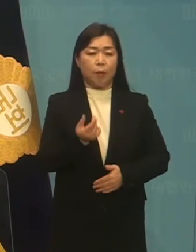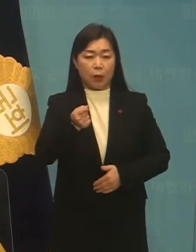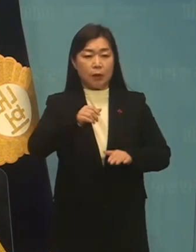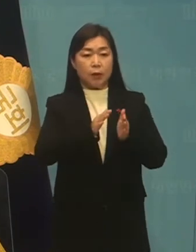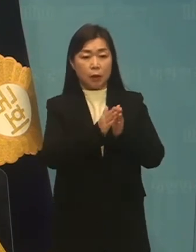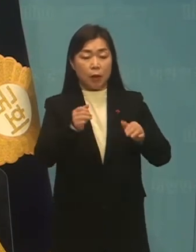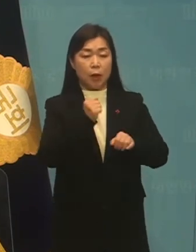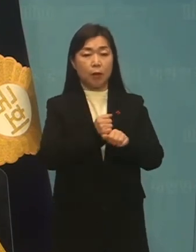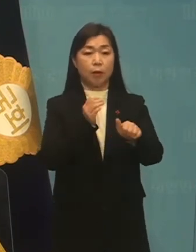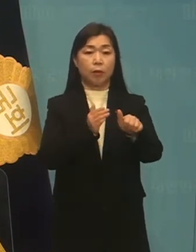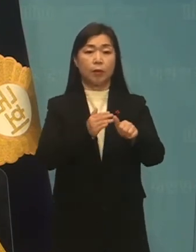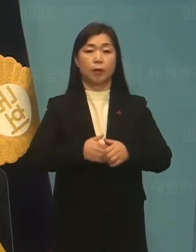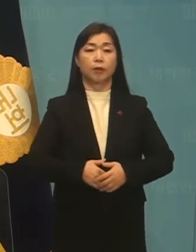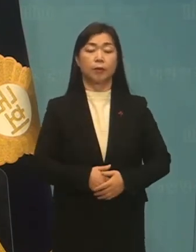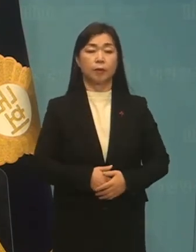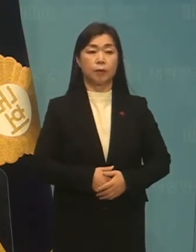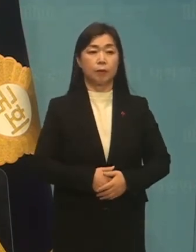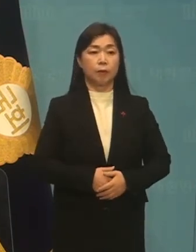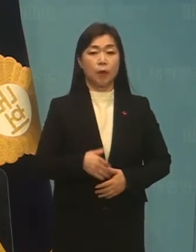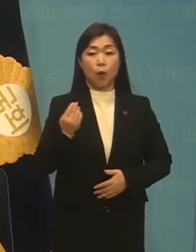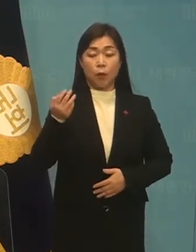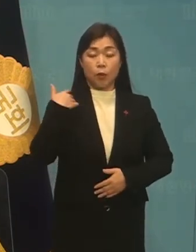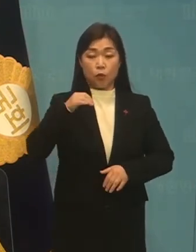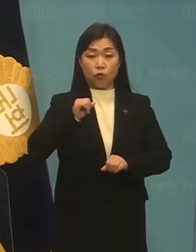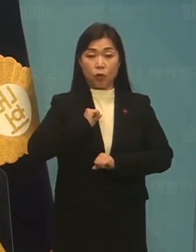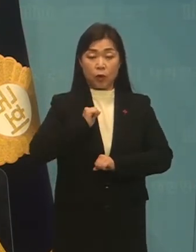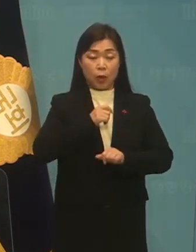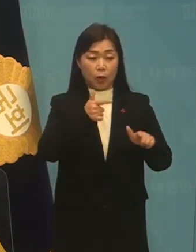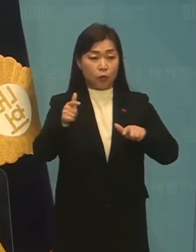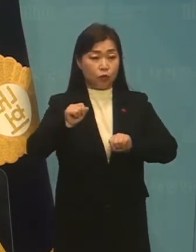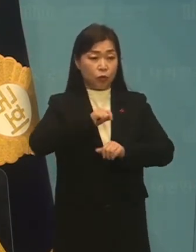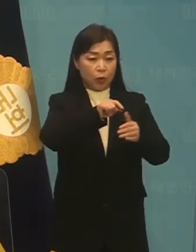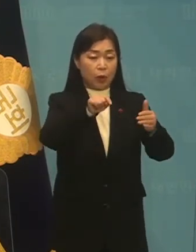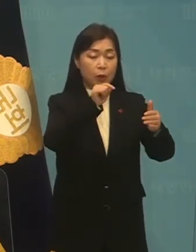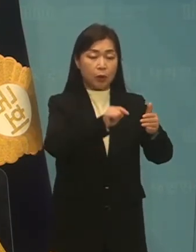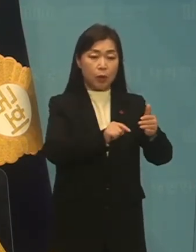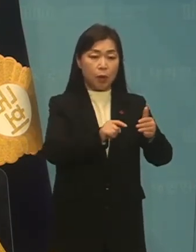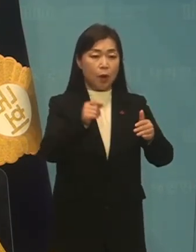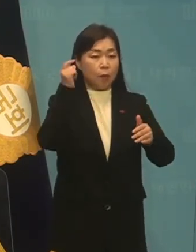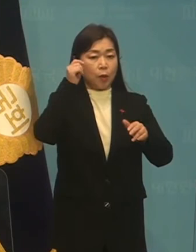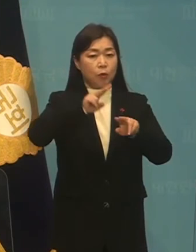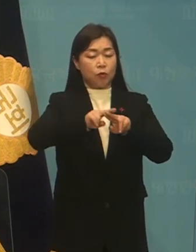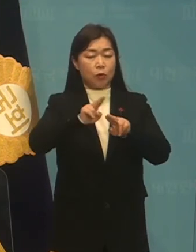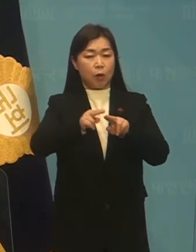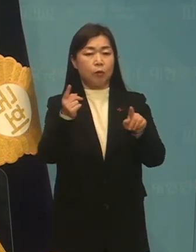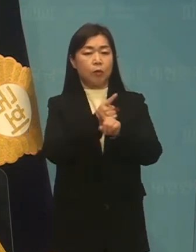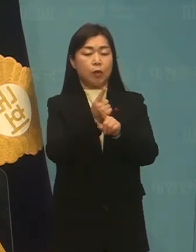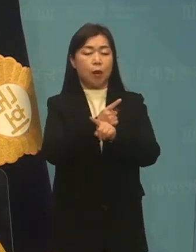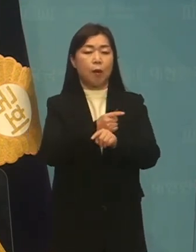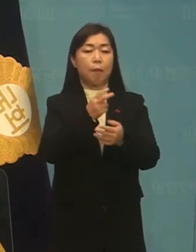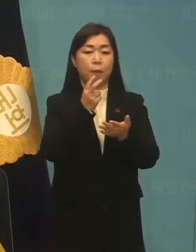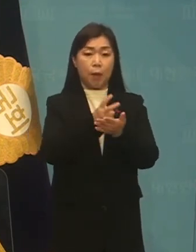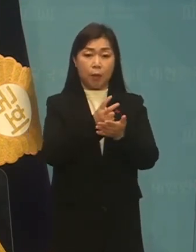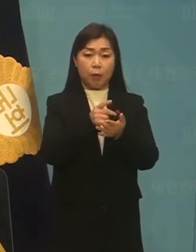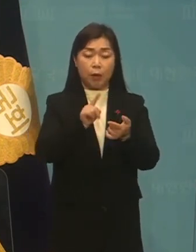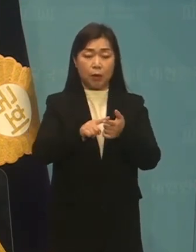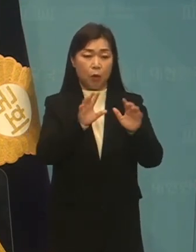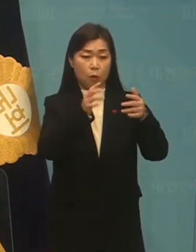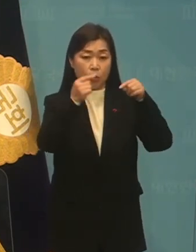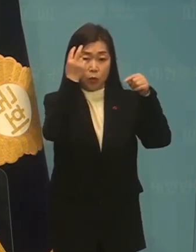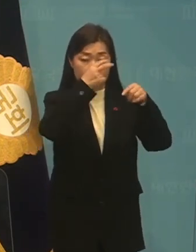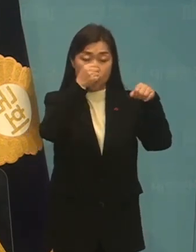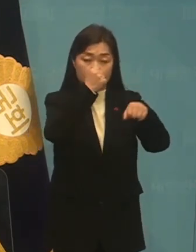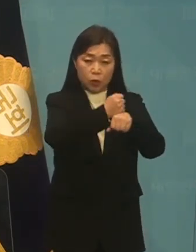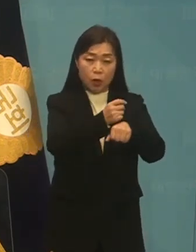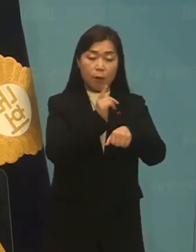바랍니다. 얼마 전 군은 각 군에서 두발 규정 개선 방안을 검토하고 있다고